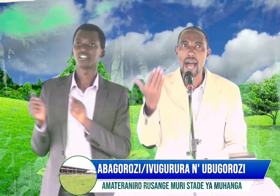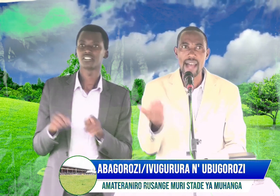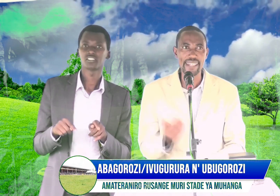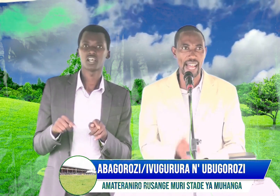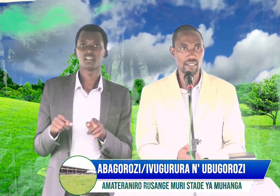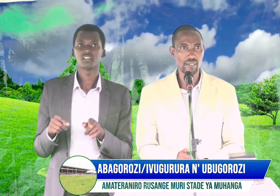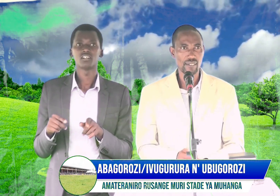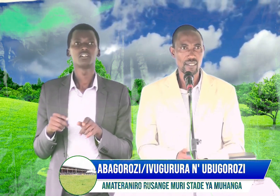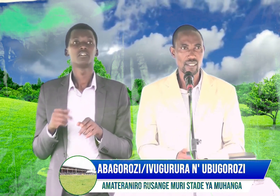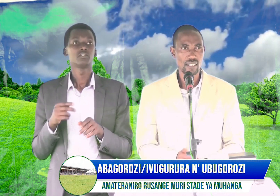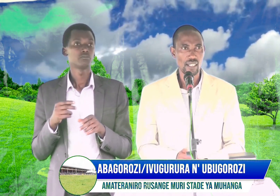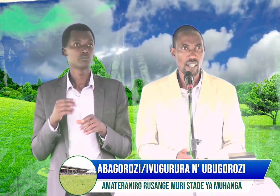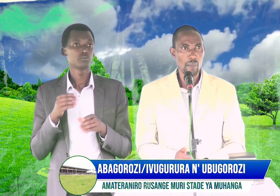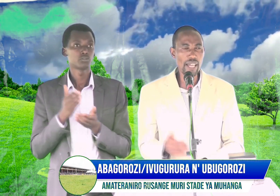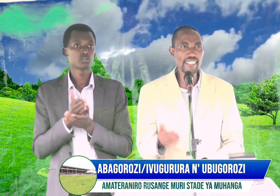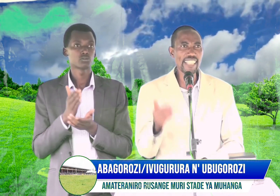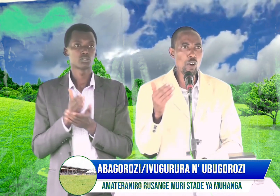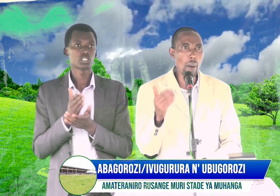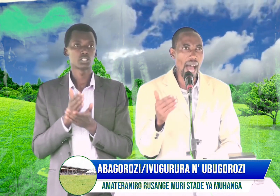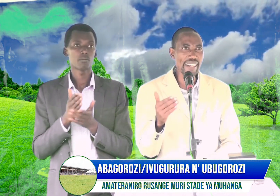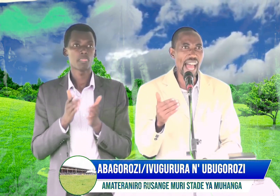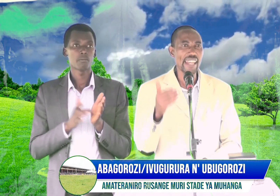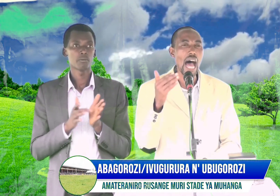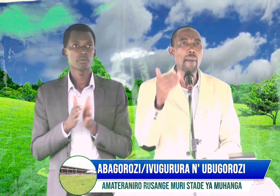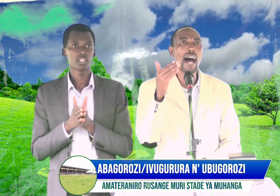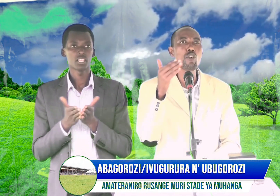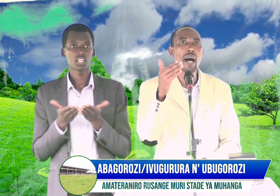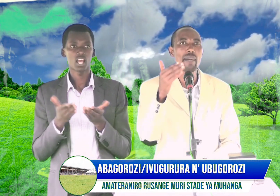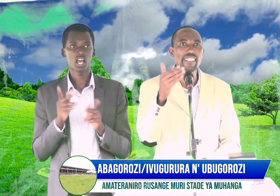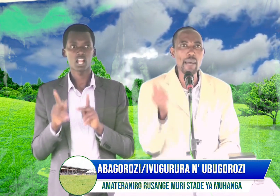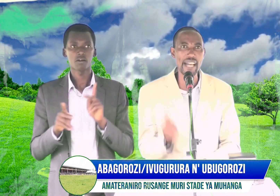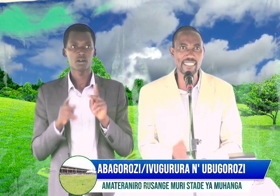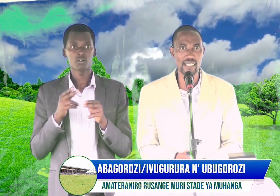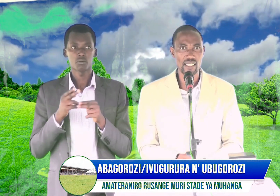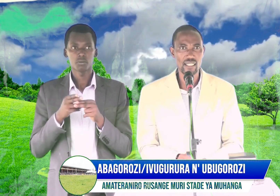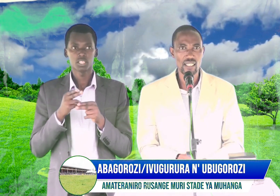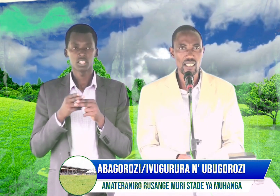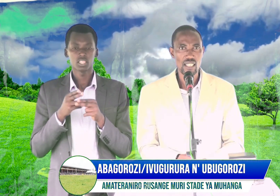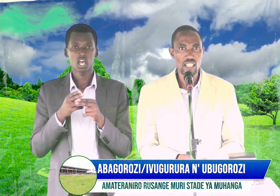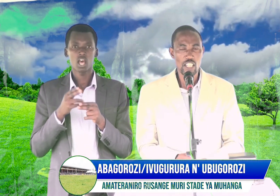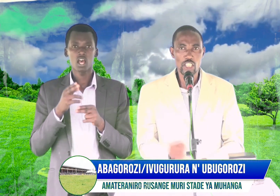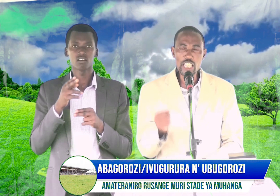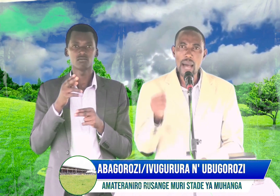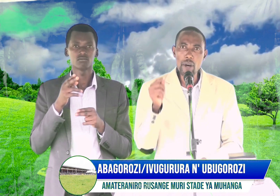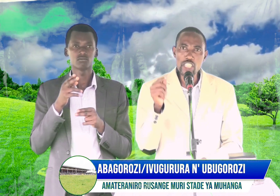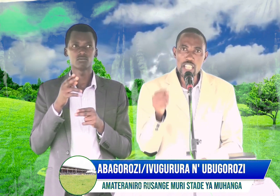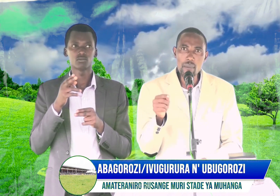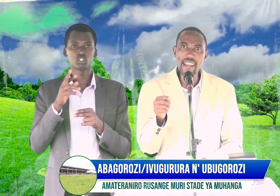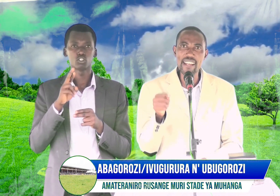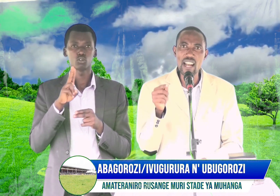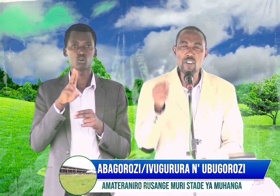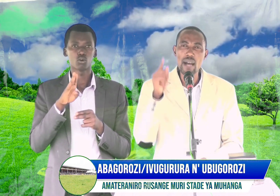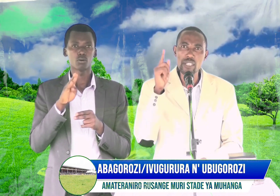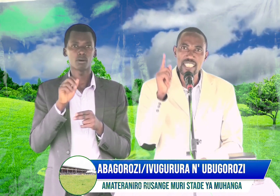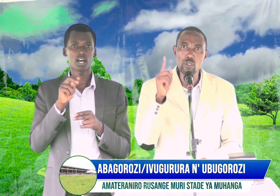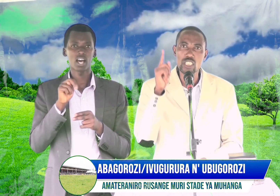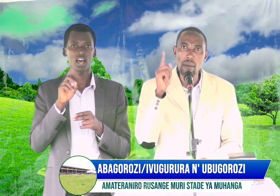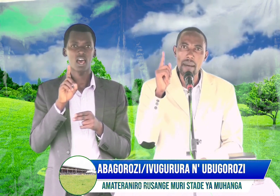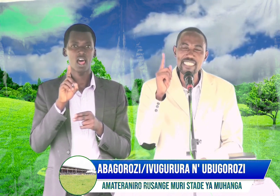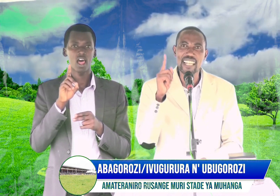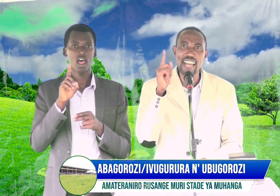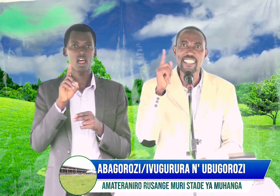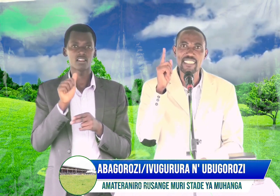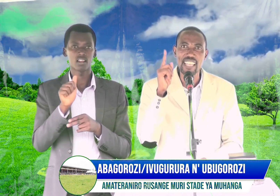yitwa rubanda mbese rubanda ni abantu bameze bate ijambo ry'Imana riravuga ngo